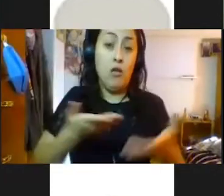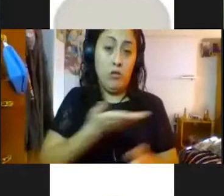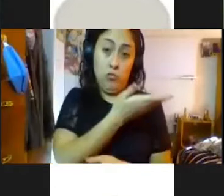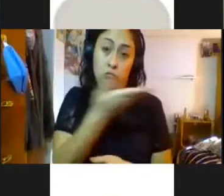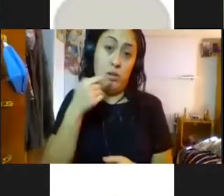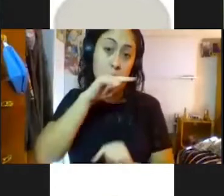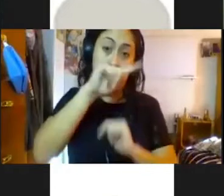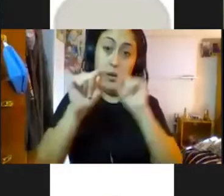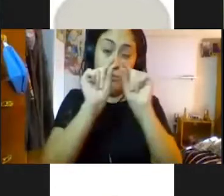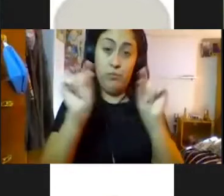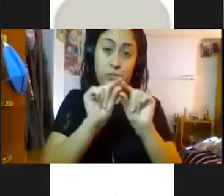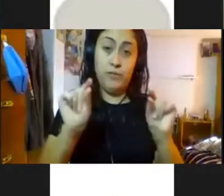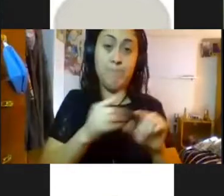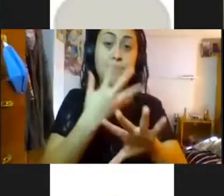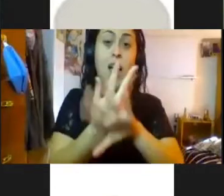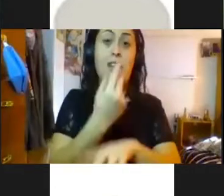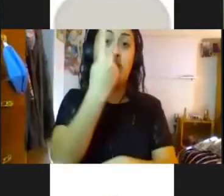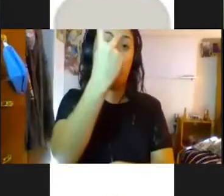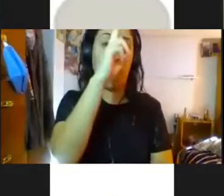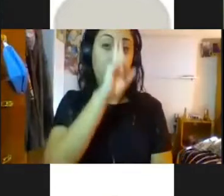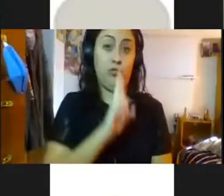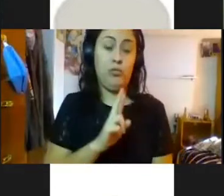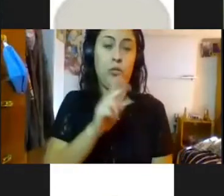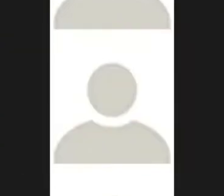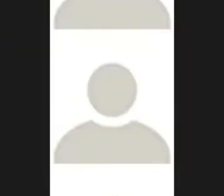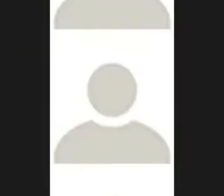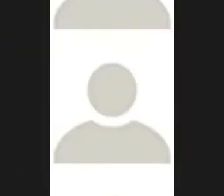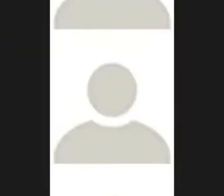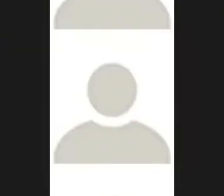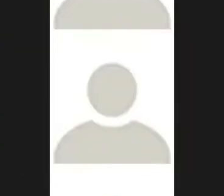2 roles también que una persona puede cumplir ahí en